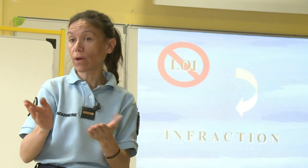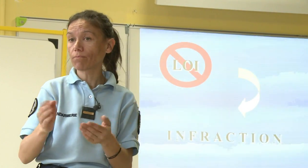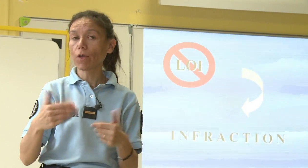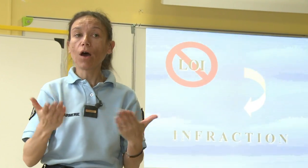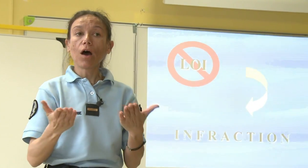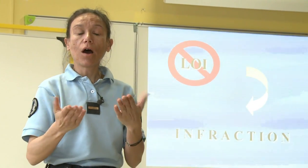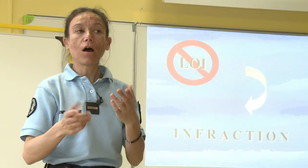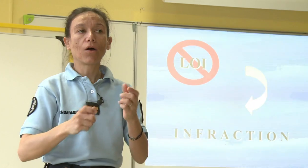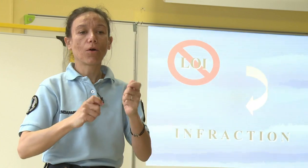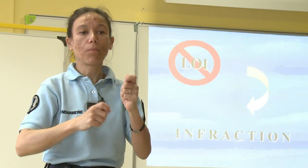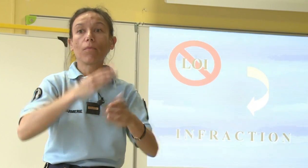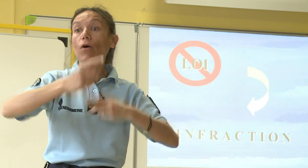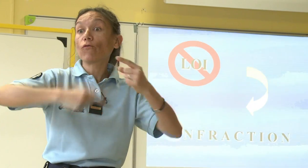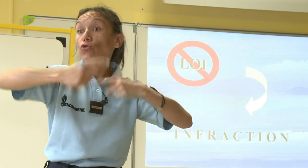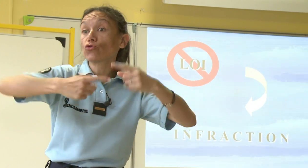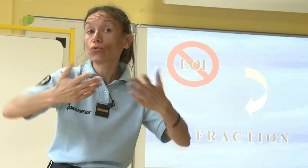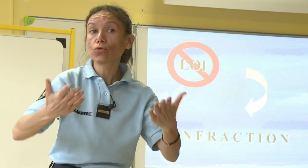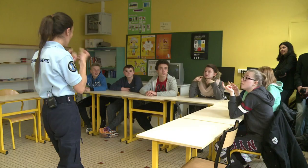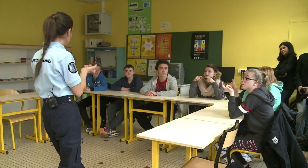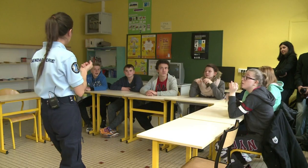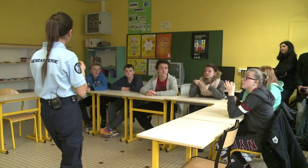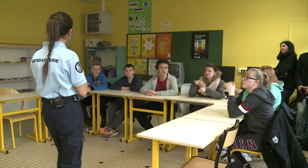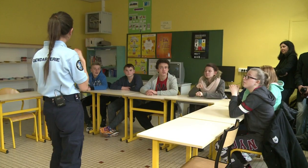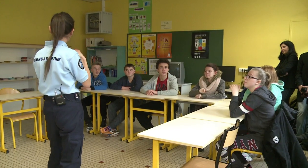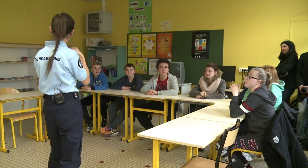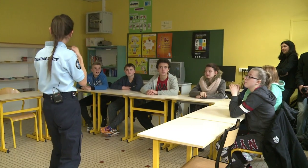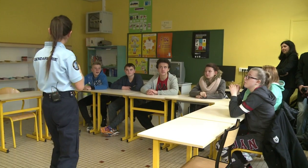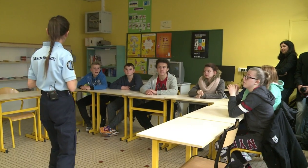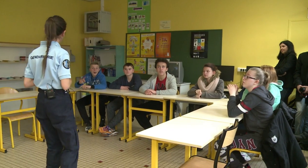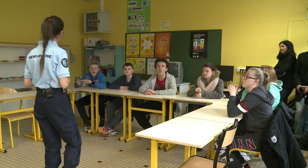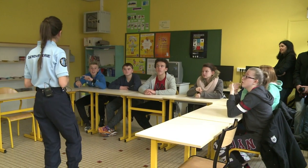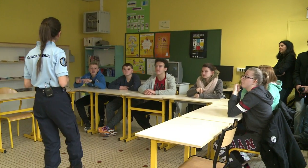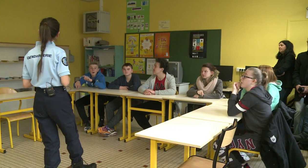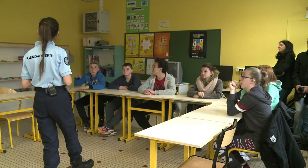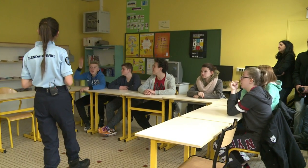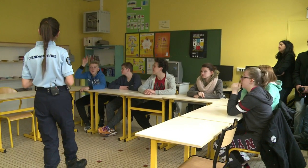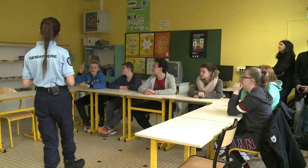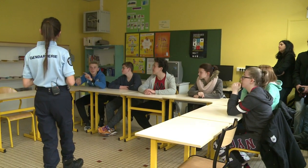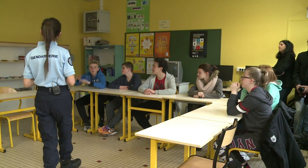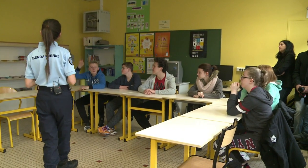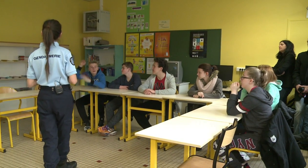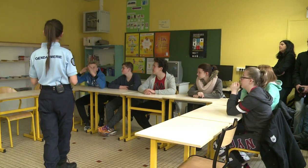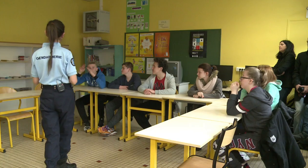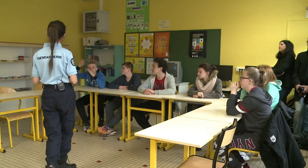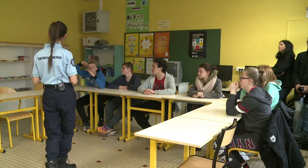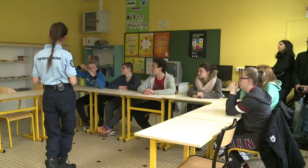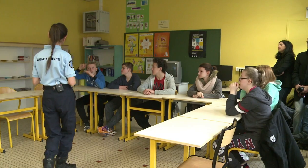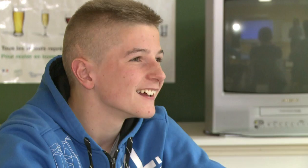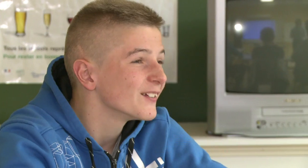se déroule en langue des signes. Ces 6 adolescents sont malentendants ou sourds et c'est la première fois qu'ils reçoivent ce genre de cours sans